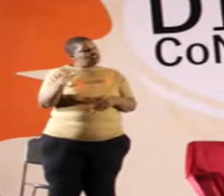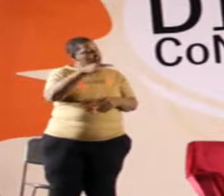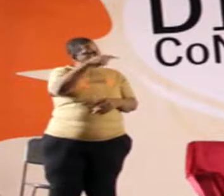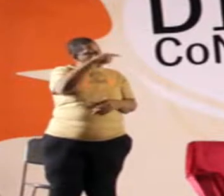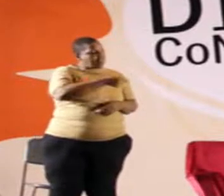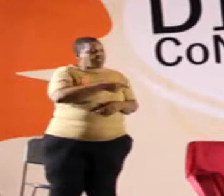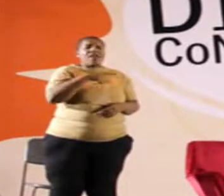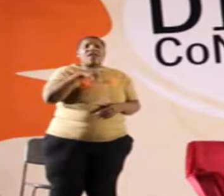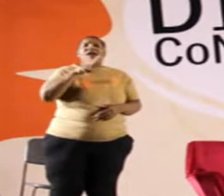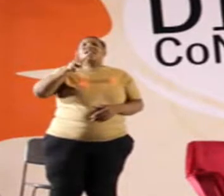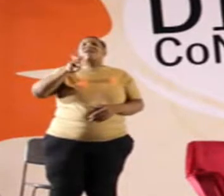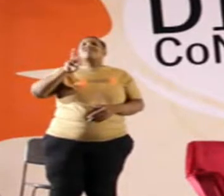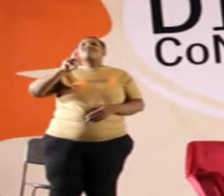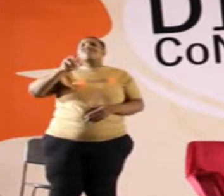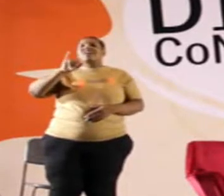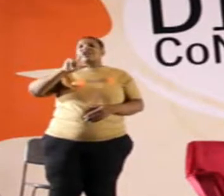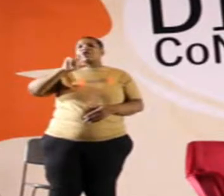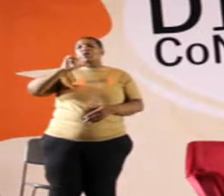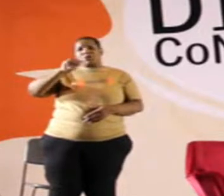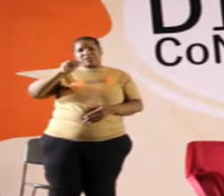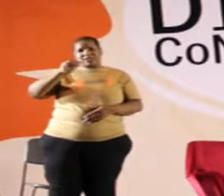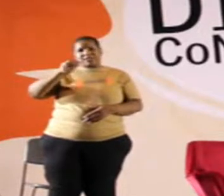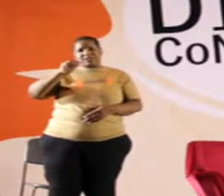palco Vera Lúcia Santana.